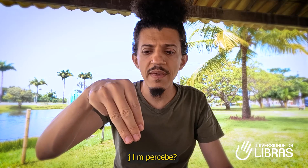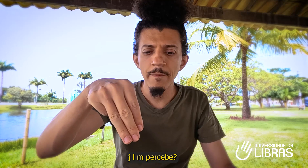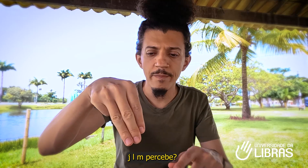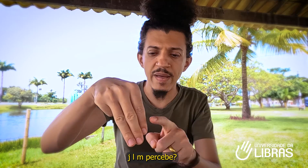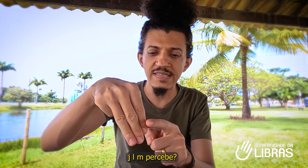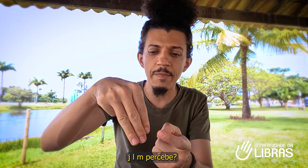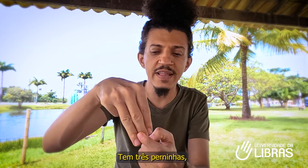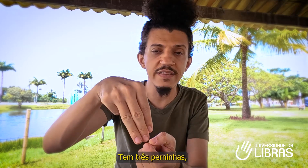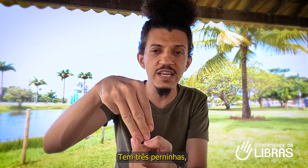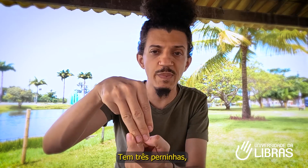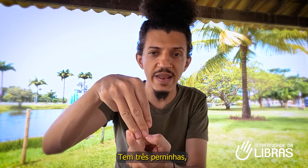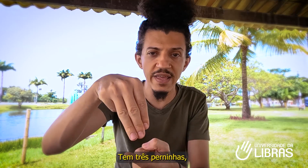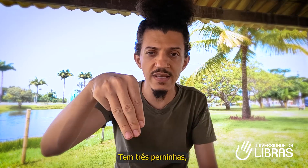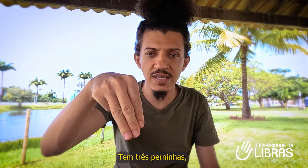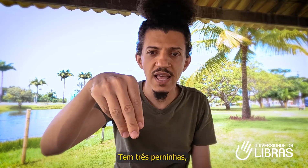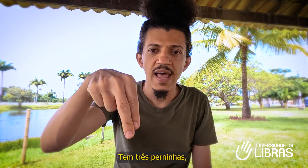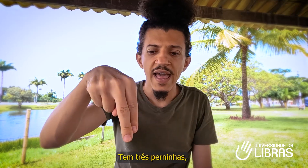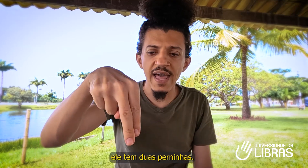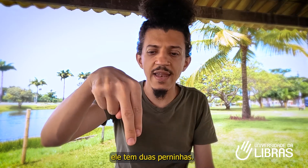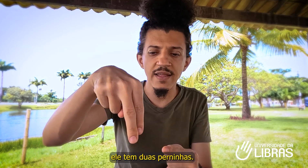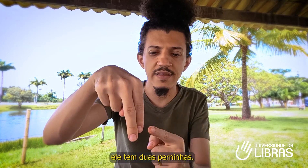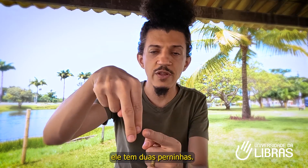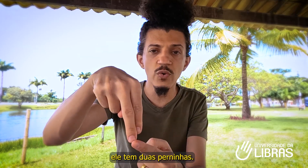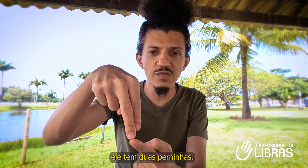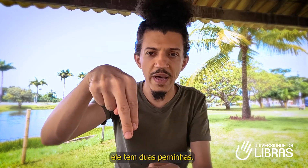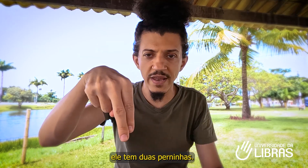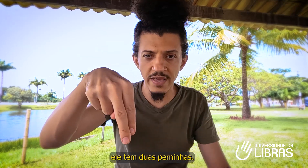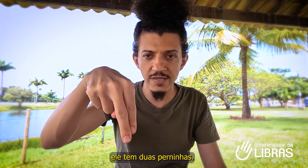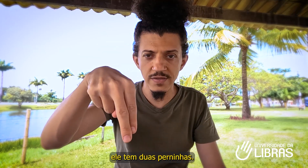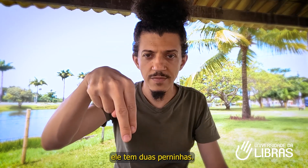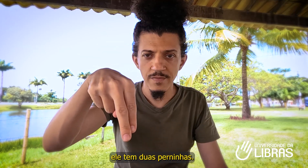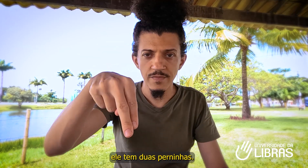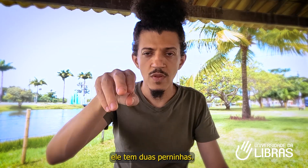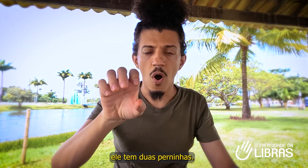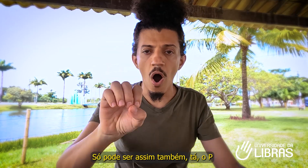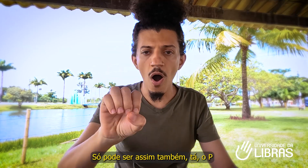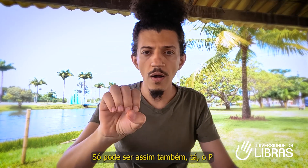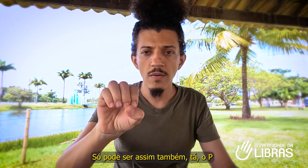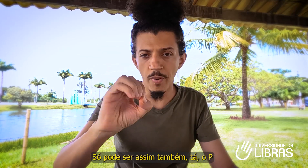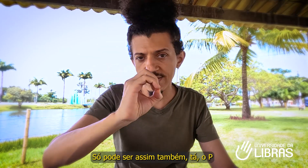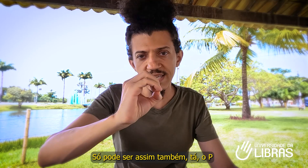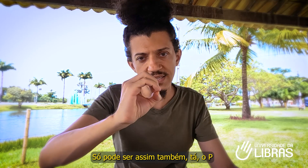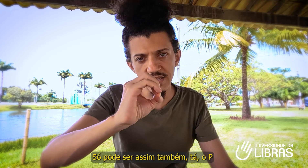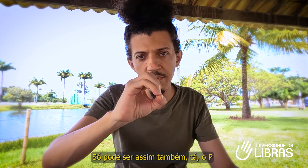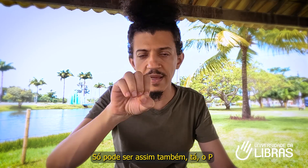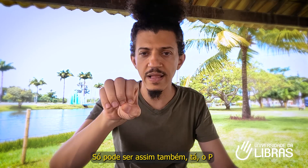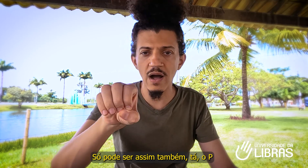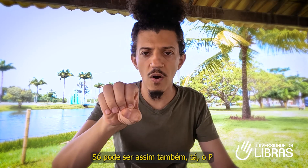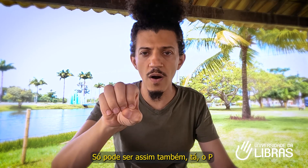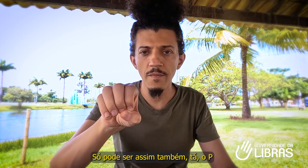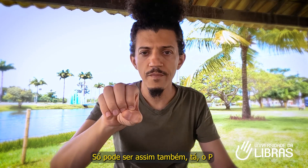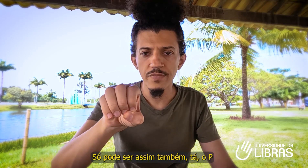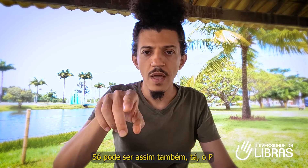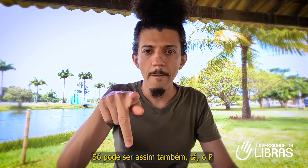M, percebe que tem 3 perninhas. N, tem 2 perninhas. O, pode ser assim também, tá? O,